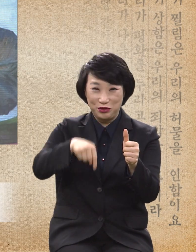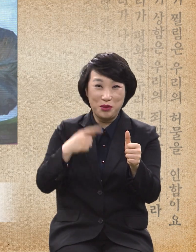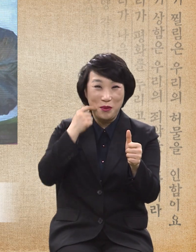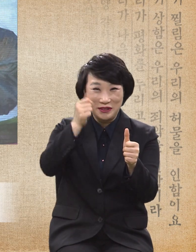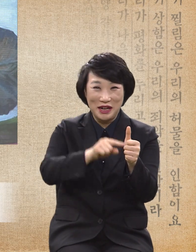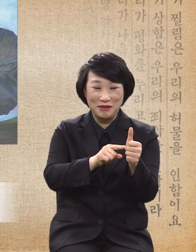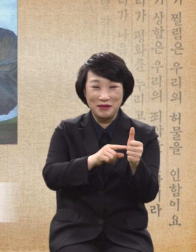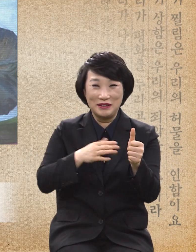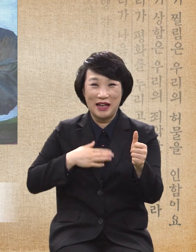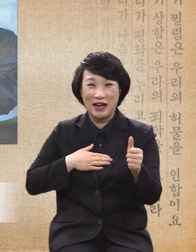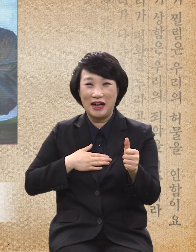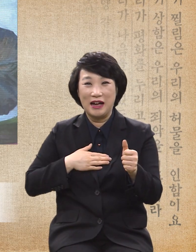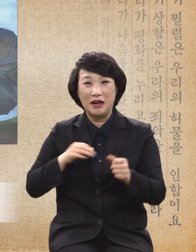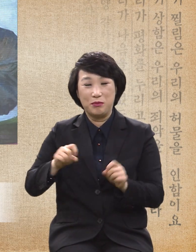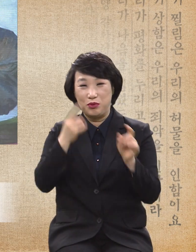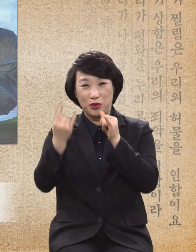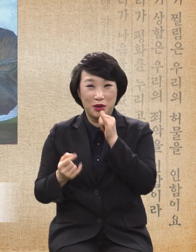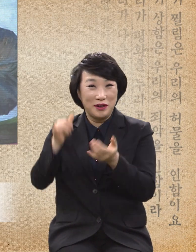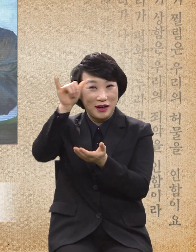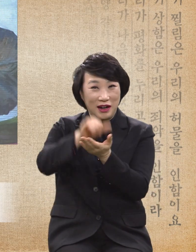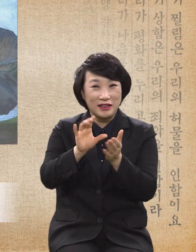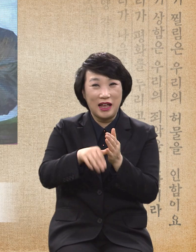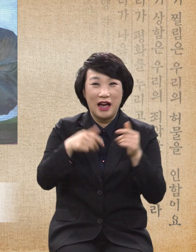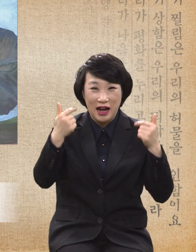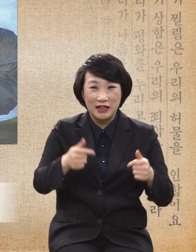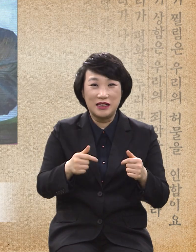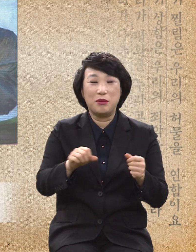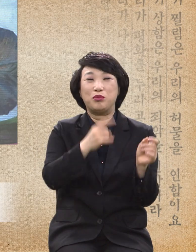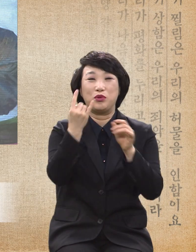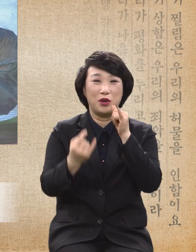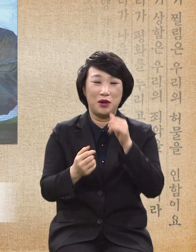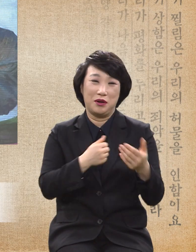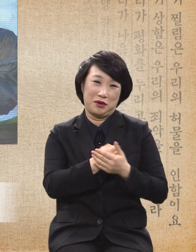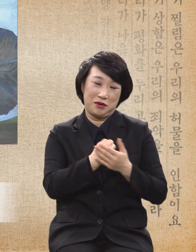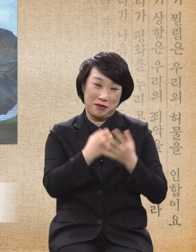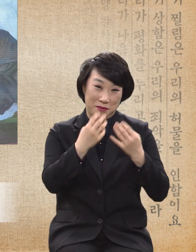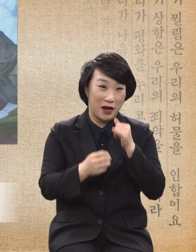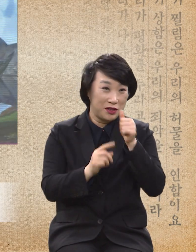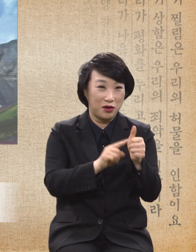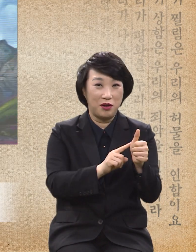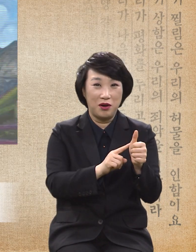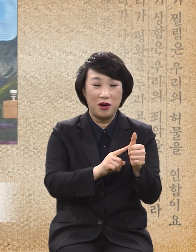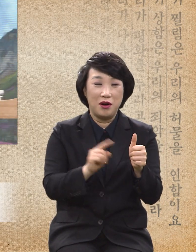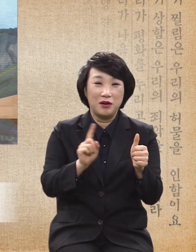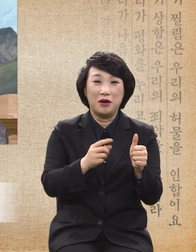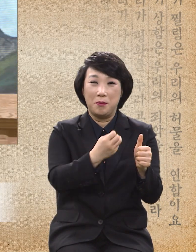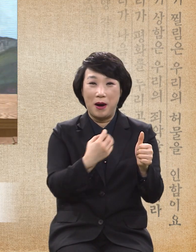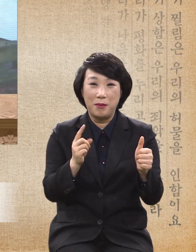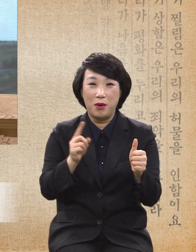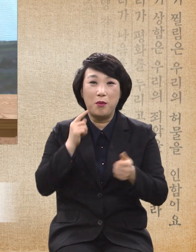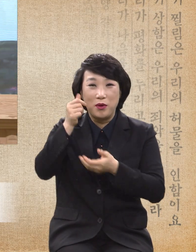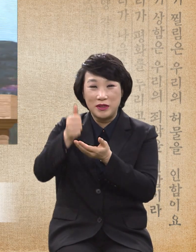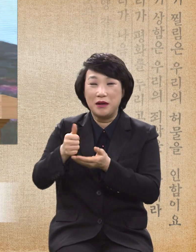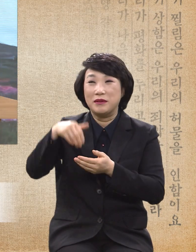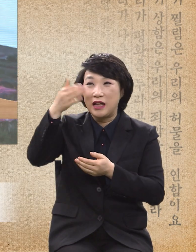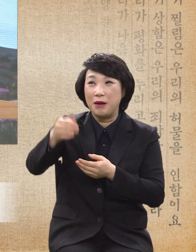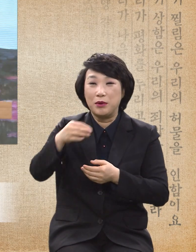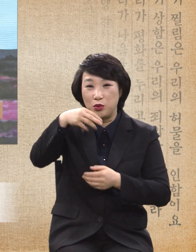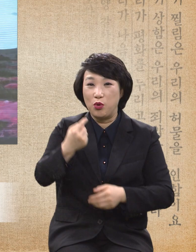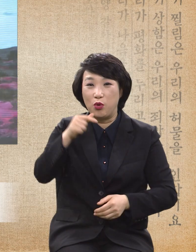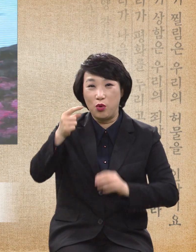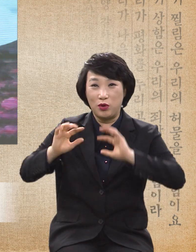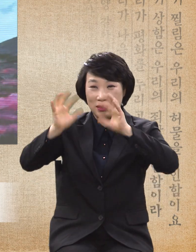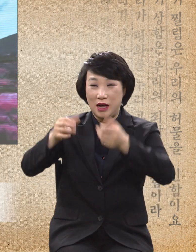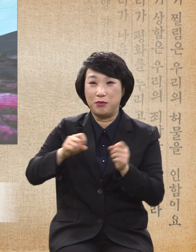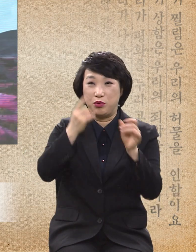그 일을 막 추진되던 바도 목사가, 목사님 다음에 토고에 집회 오시면요